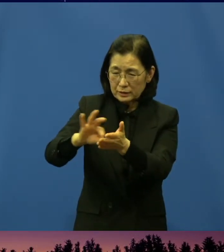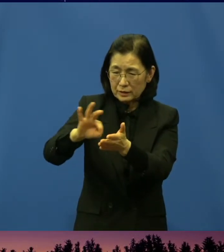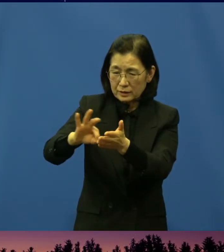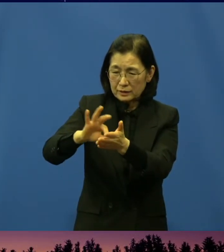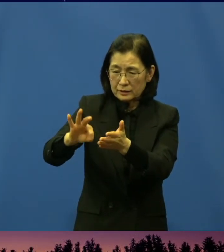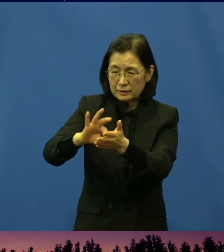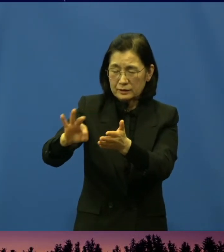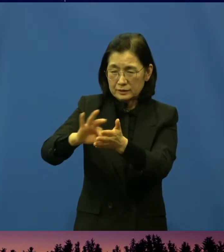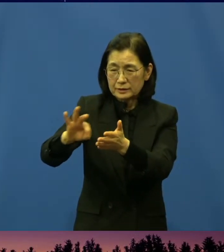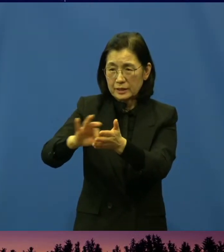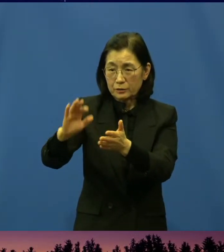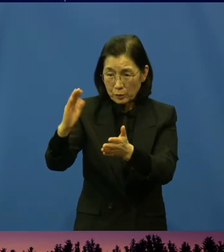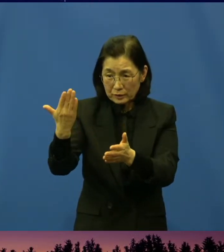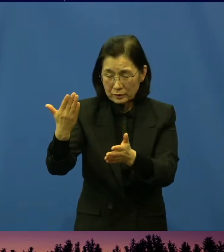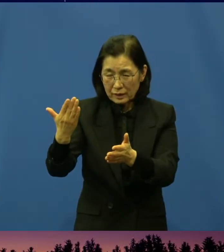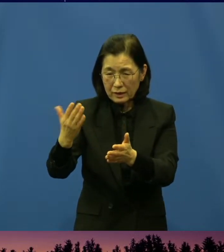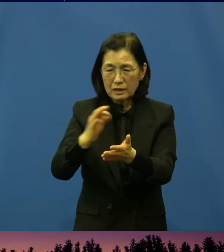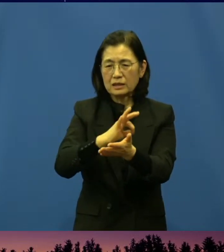거예요.